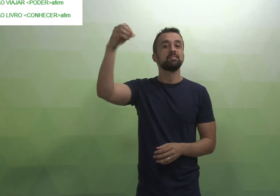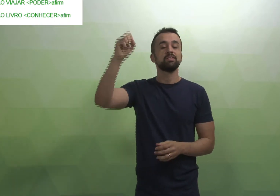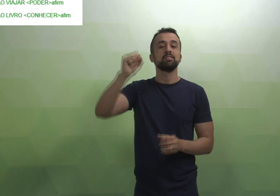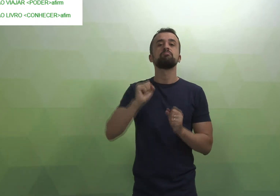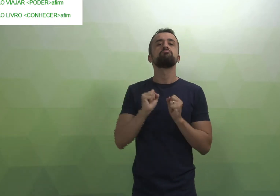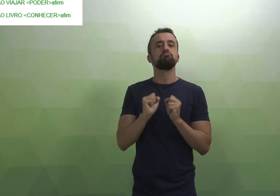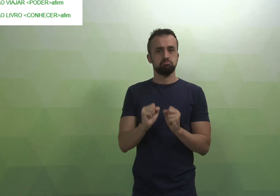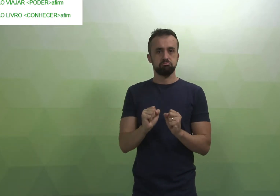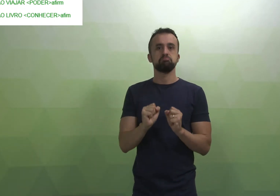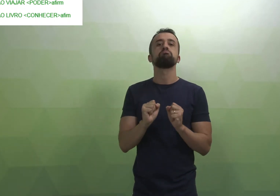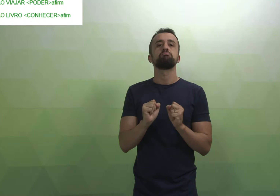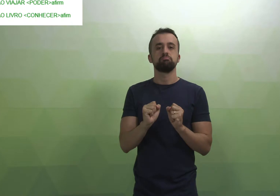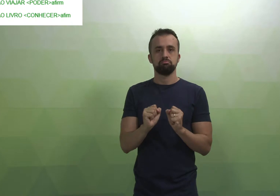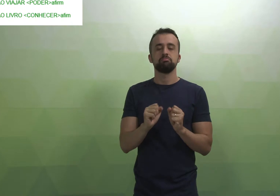João viajar, poder.